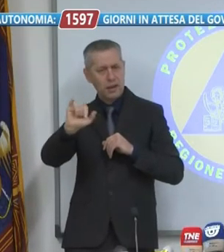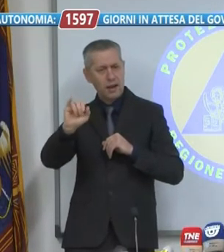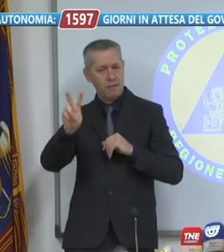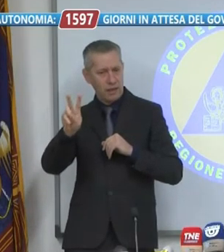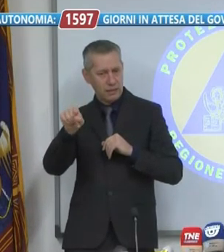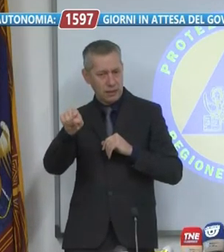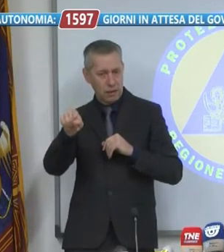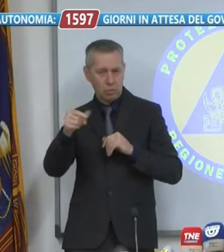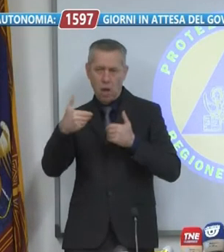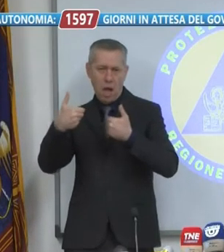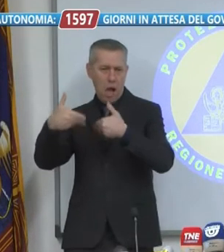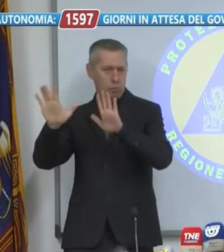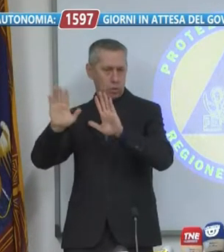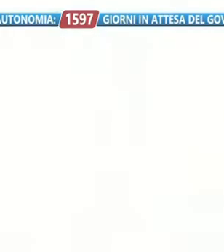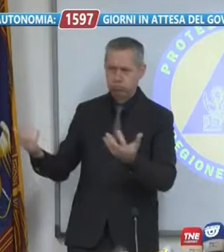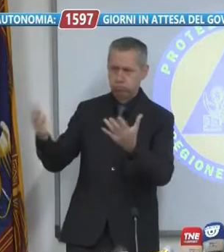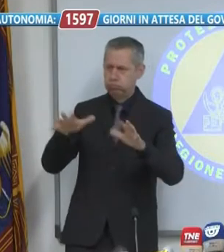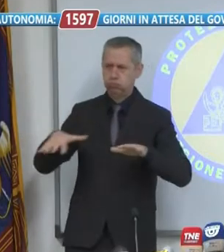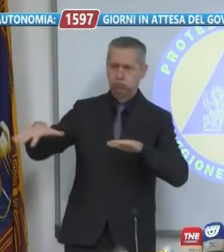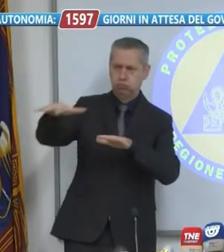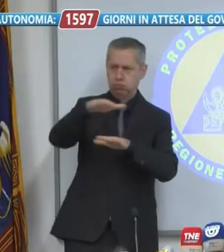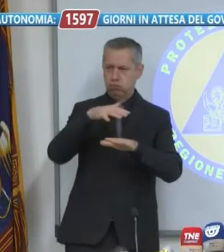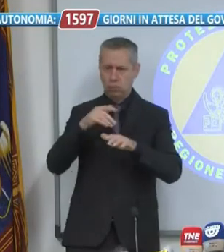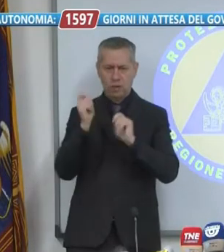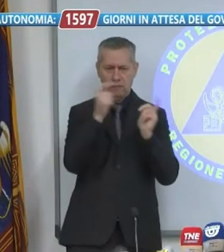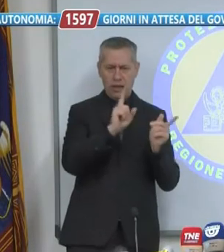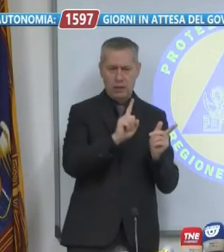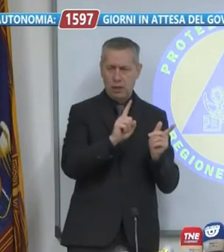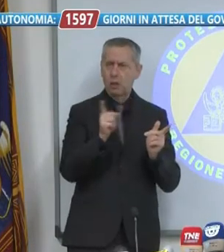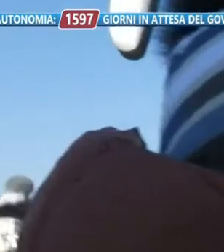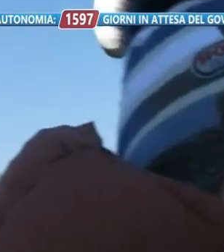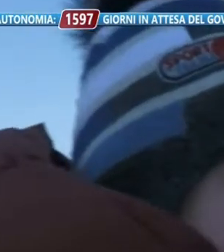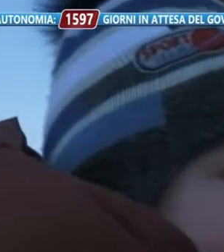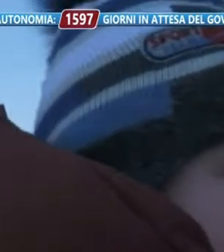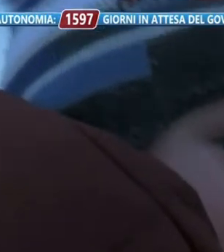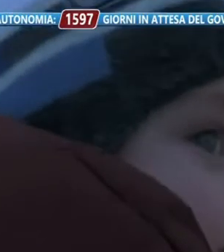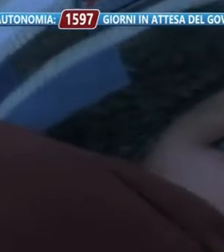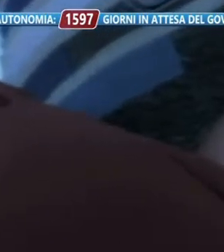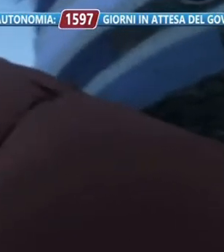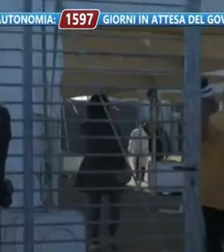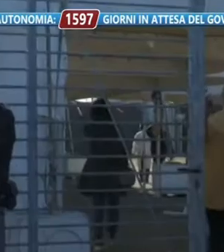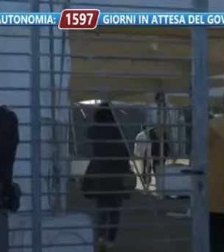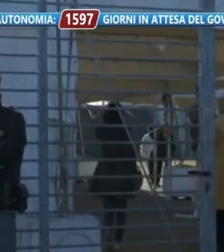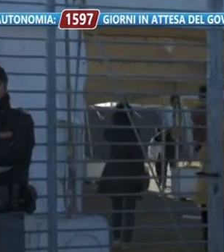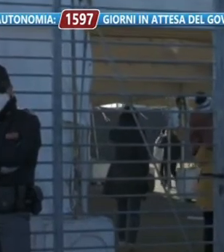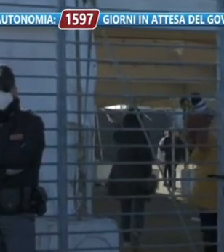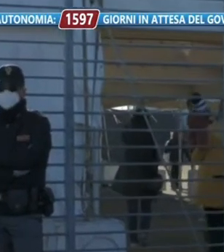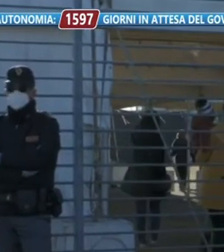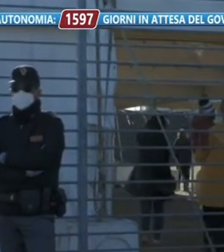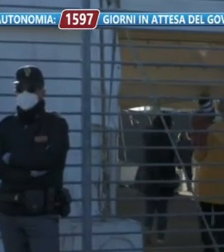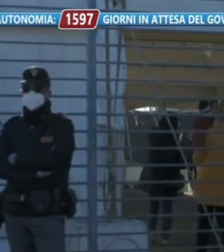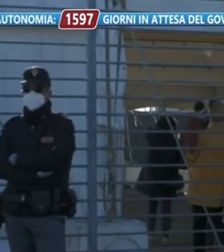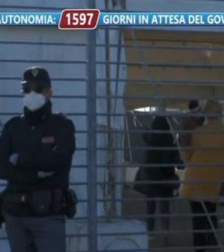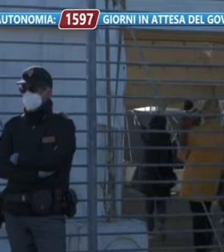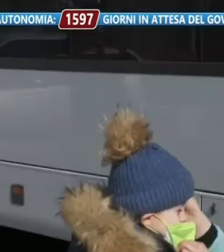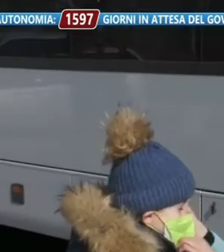non riusciamo a venderla. Lì probabilmente accoglieremo anche lì. Se verranno confermati i flussi previsti, la Regione